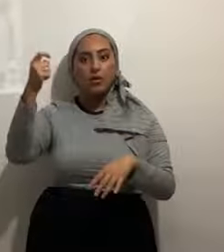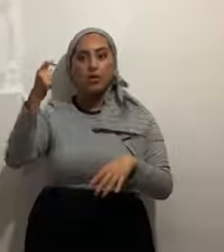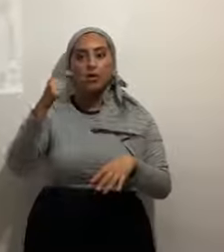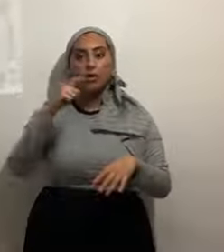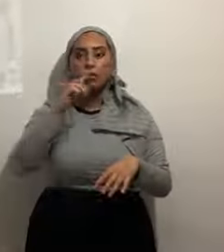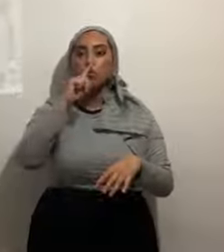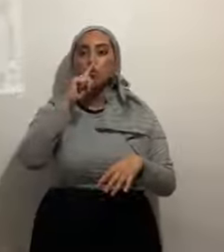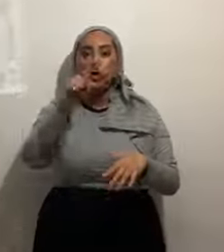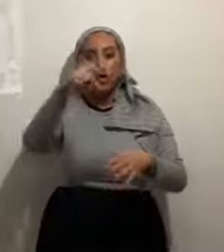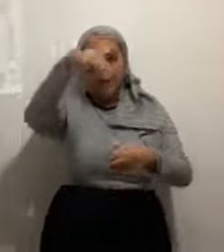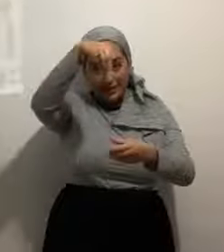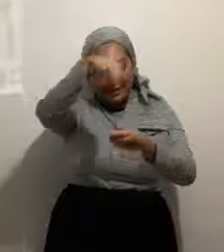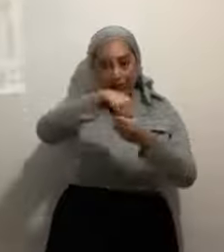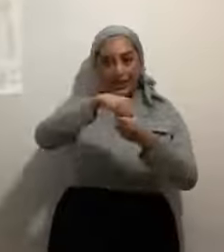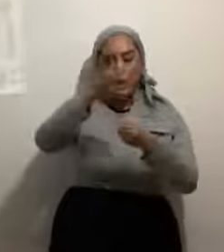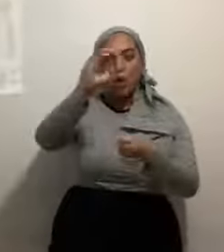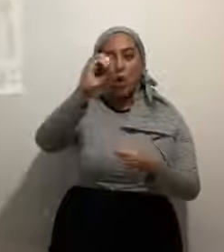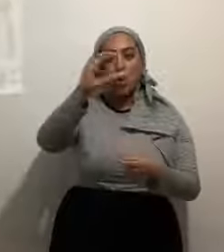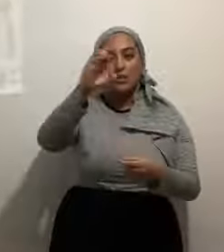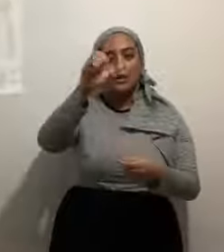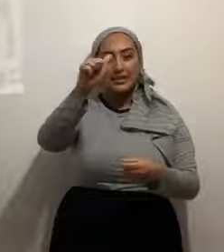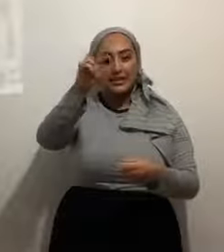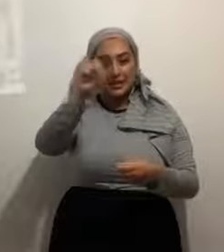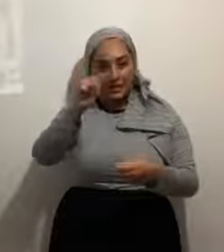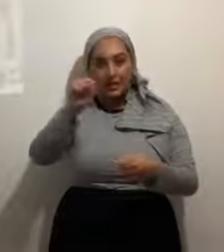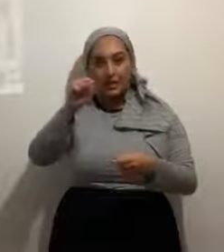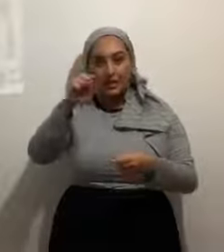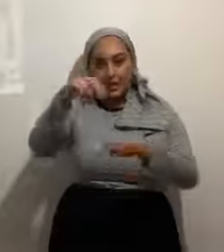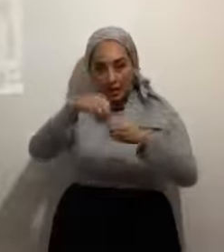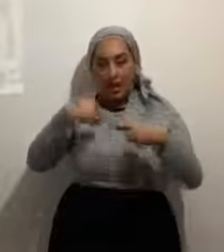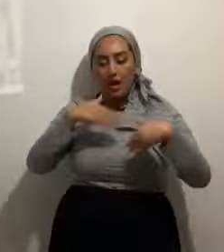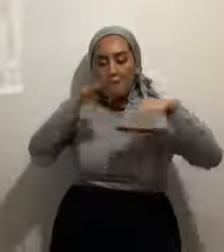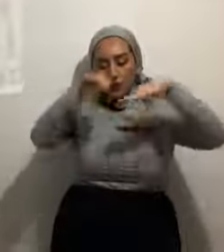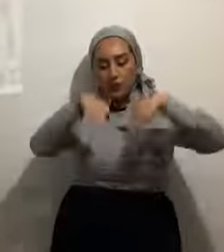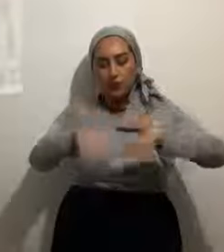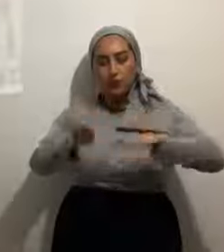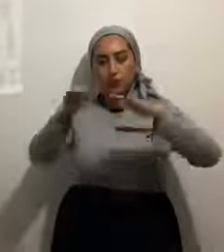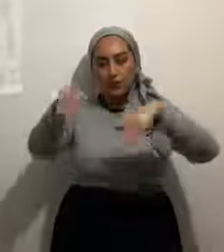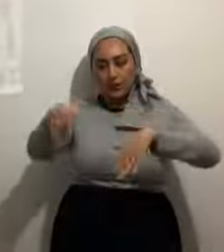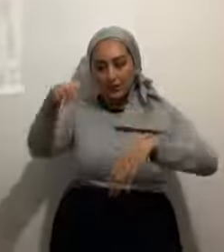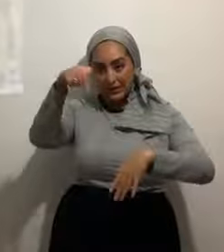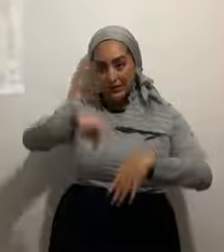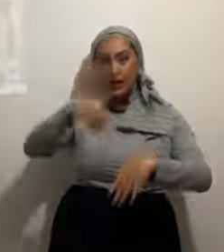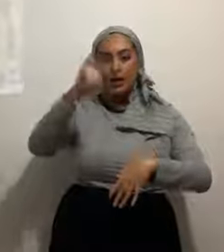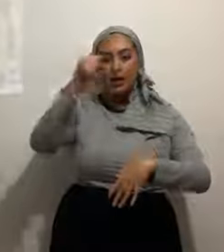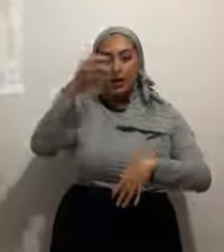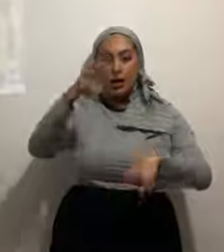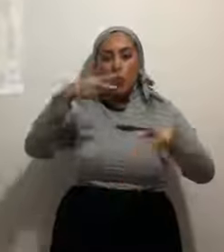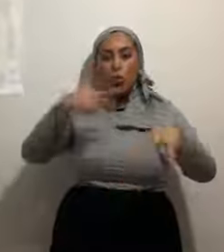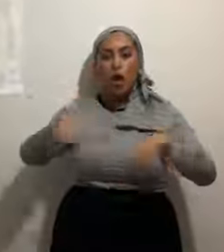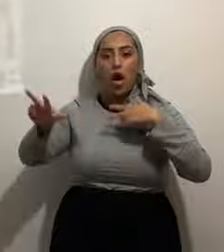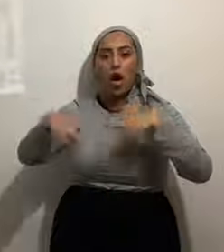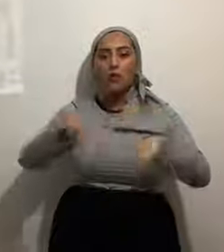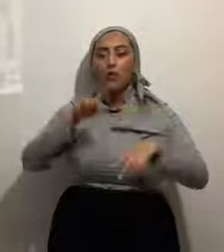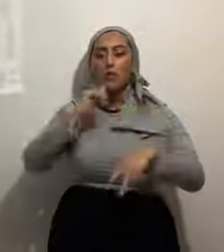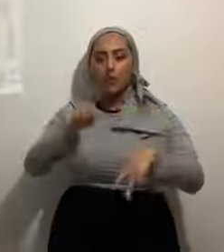en el más profundo, tiene olas, ¿sí o no? Ahí caminó Yahshua. ¡Aleluya! Él es